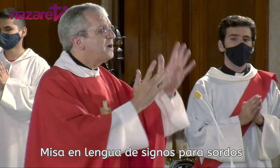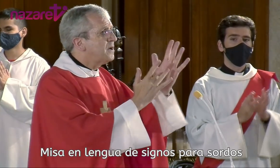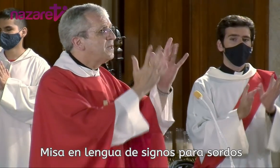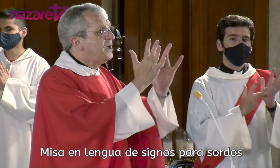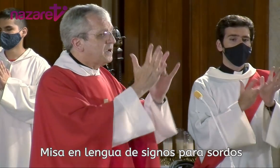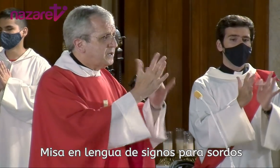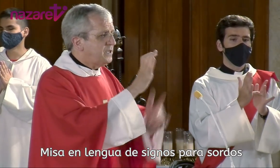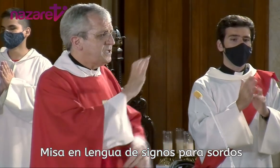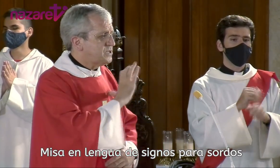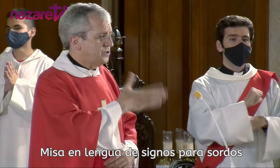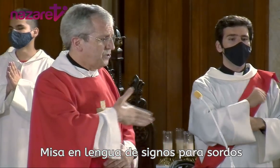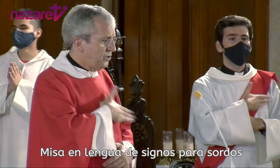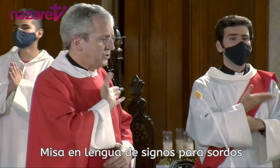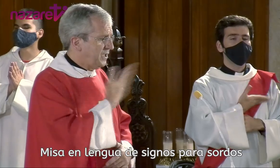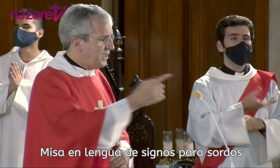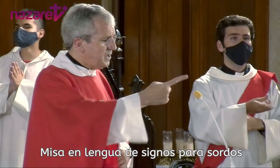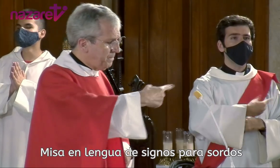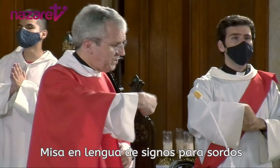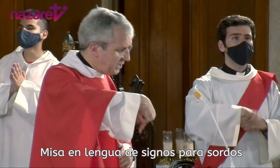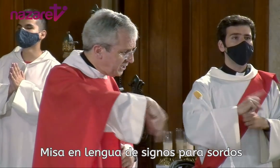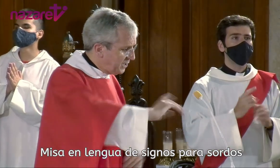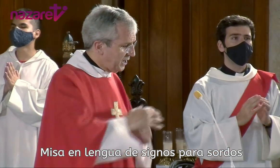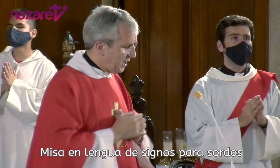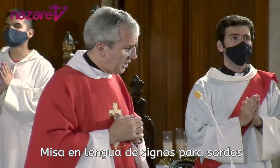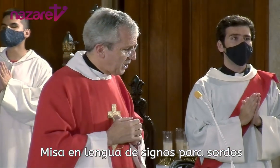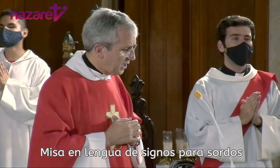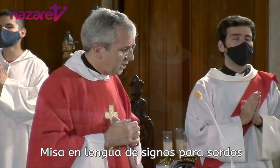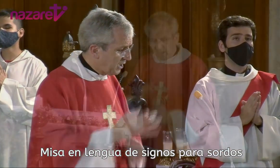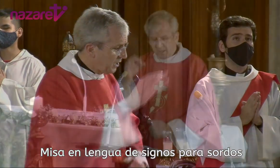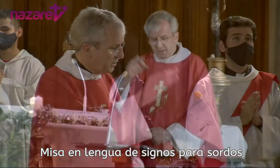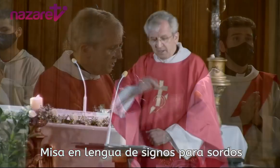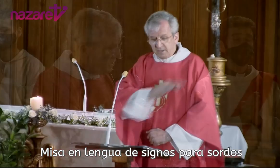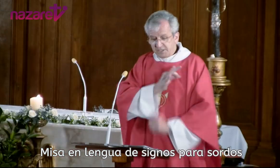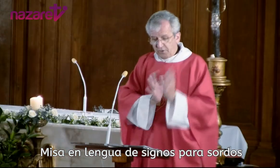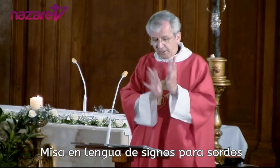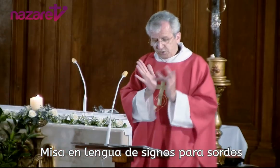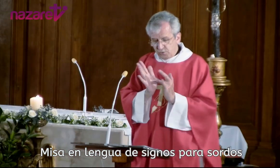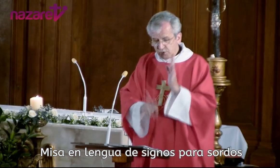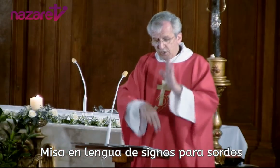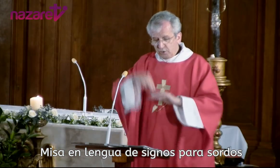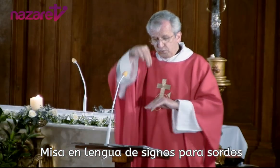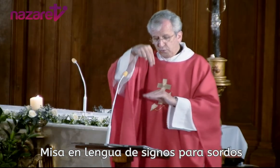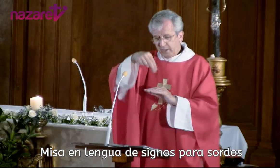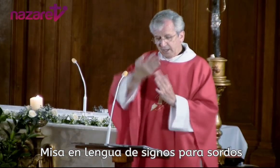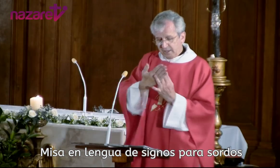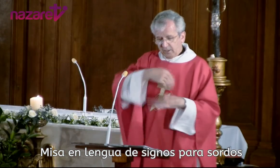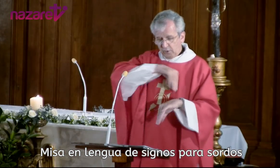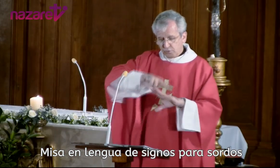piedad. Cristo, ten piedad. Señor Jesús, tú que de entre los